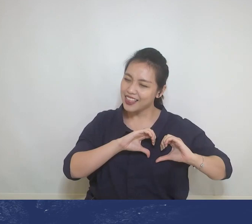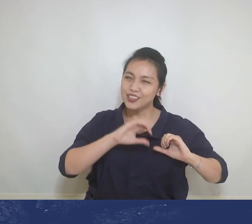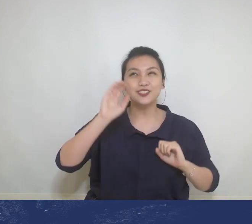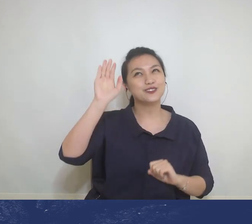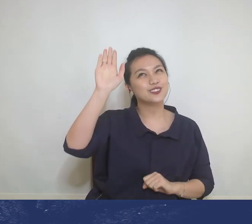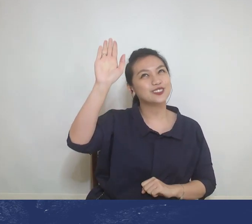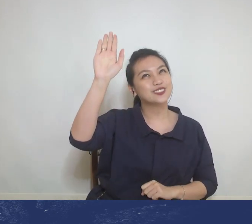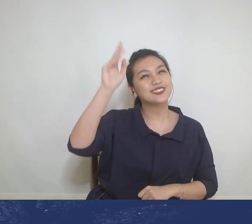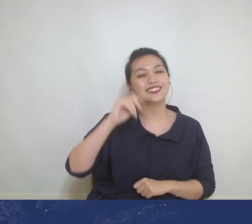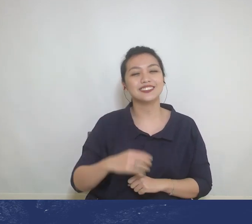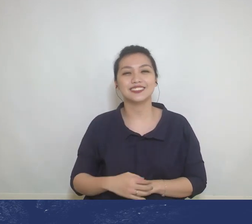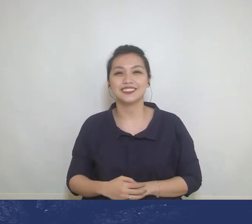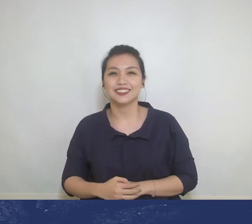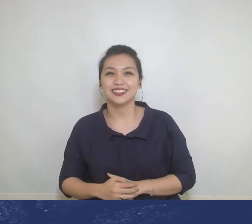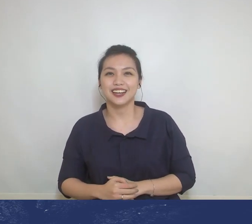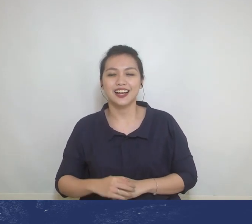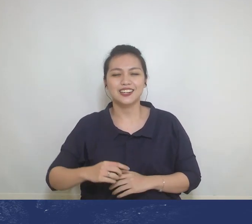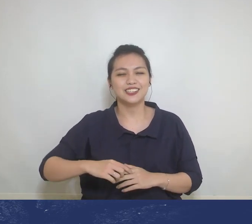dekati hatimu